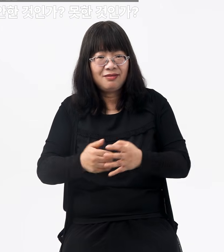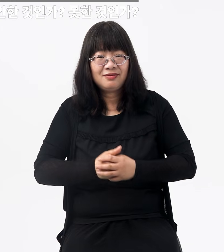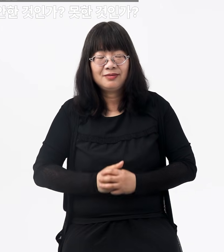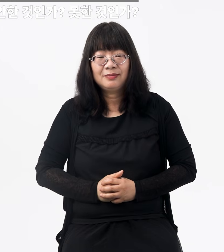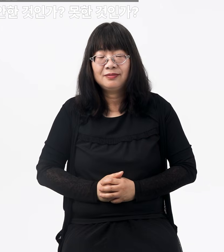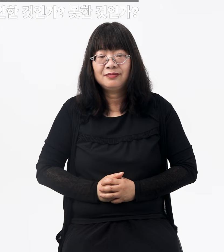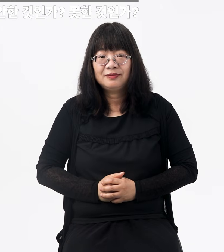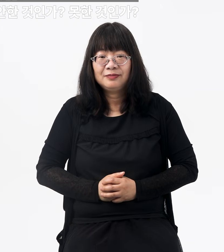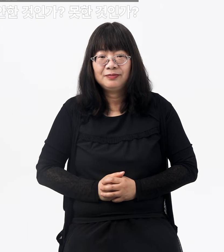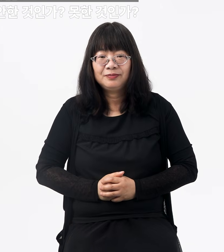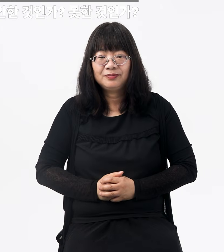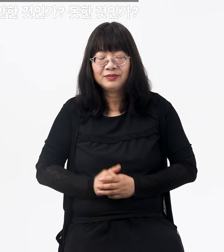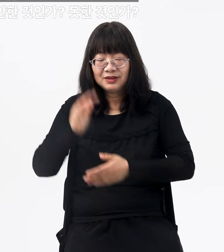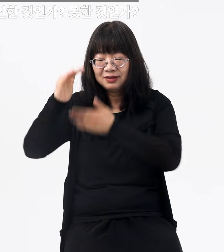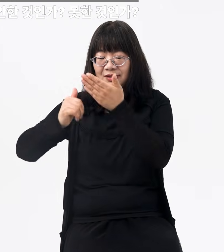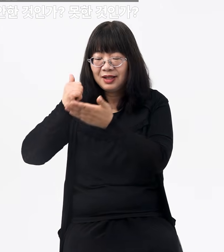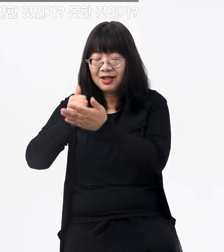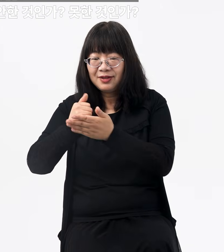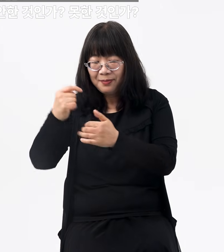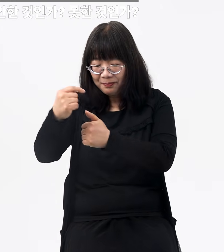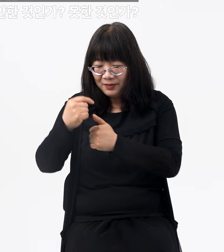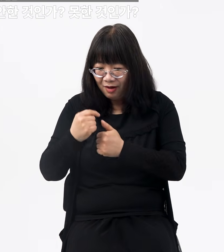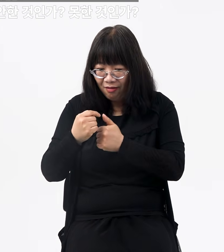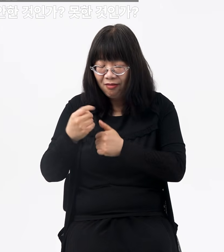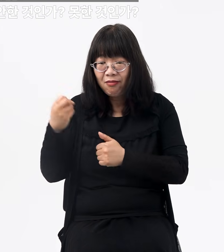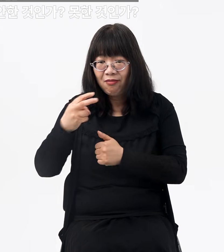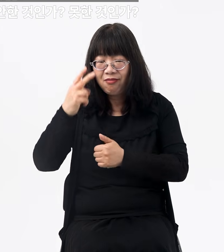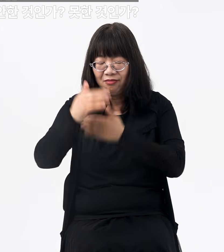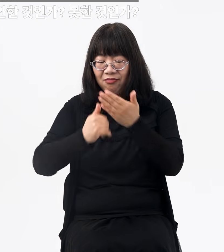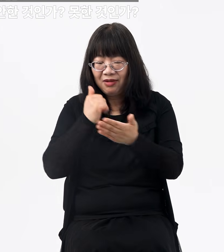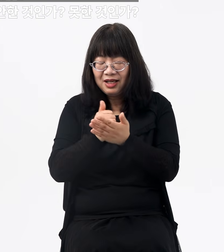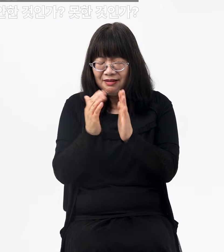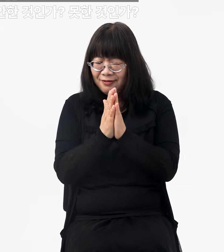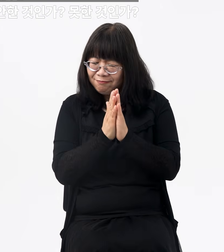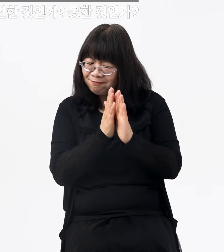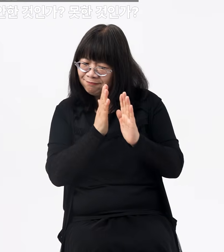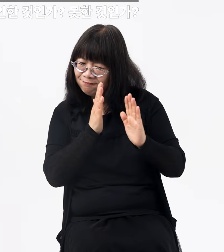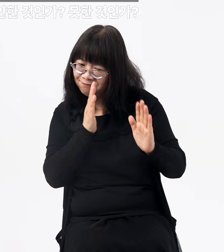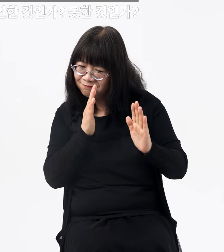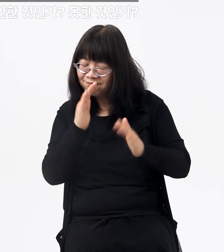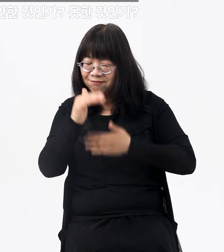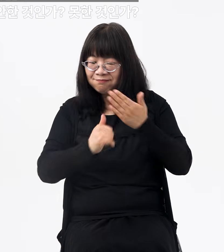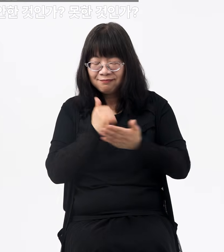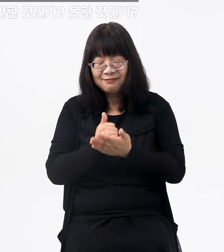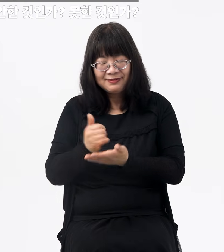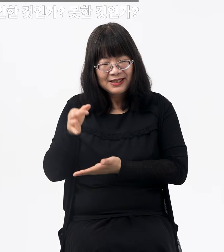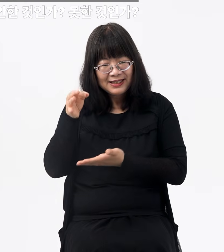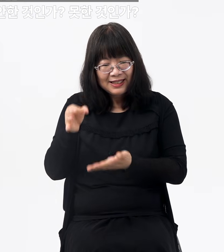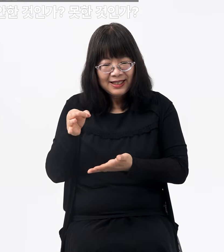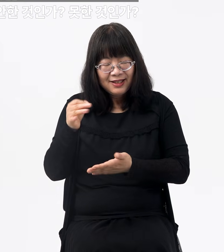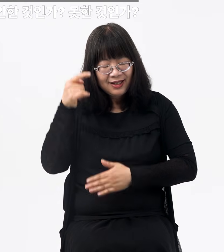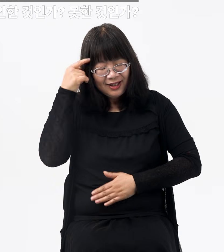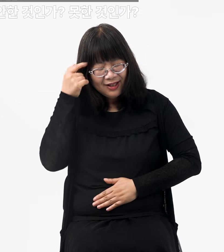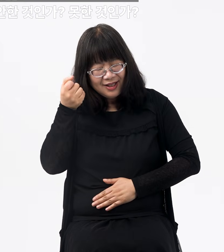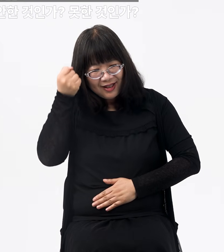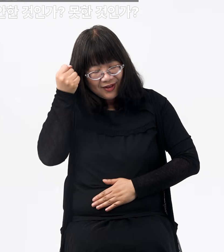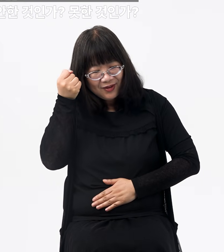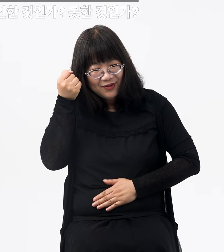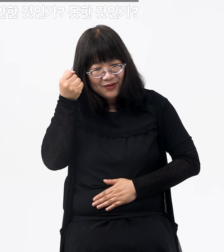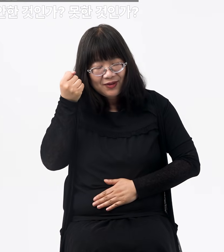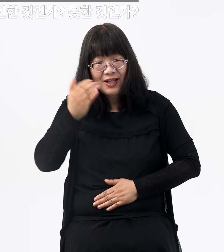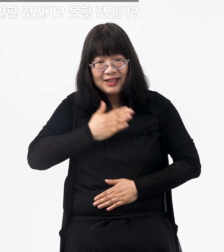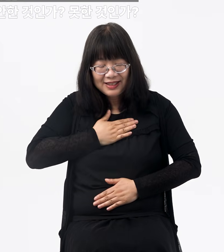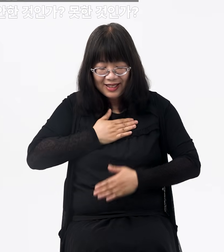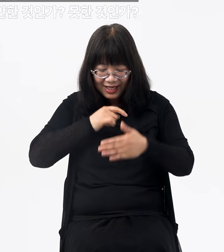못한 하나님의 명령과 하나님의 질서와 하나님의 가치로 전부 내